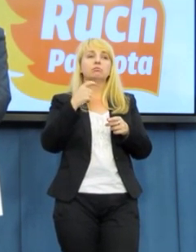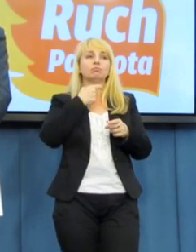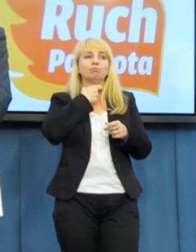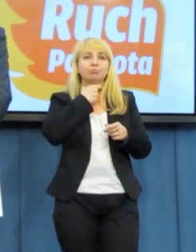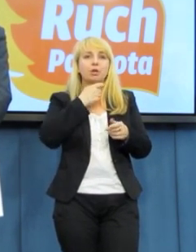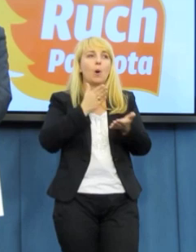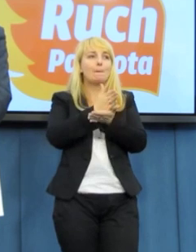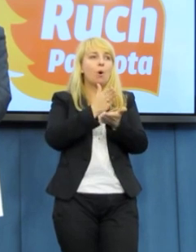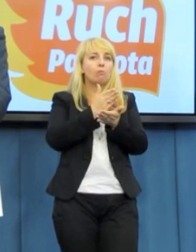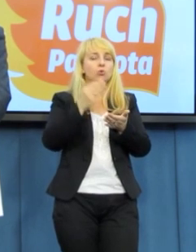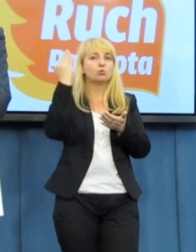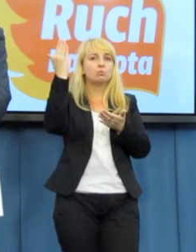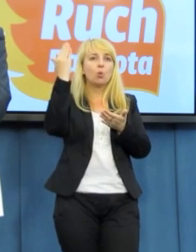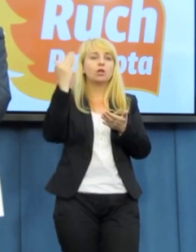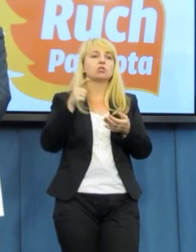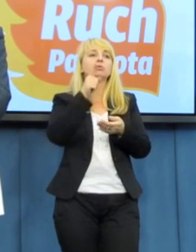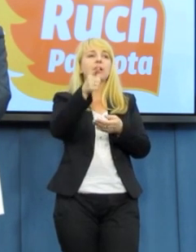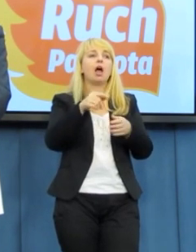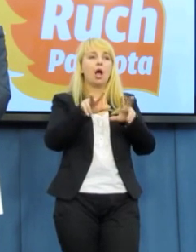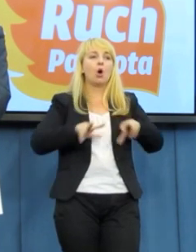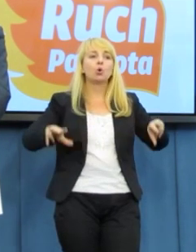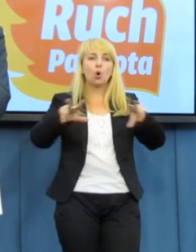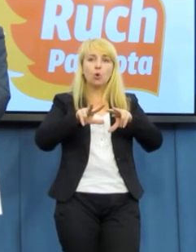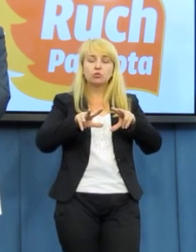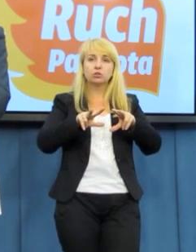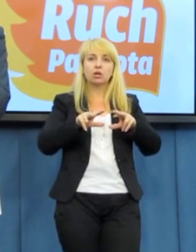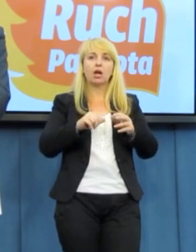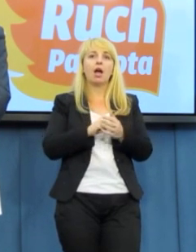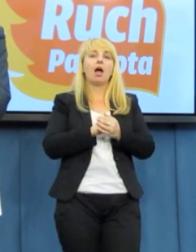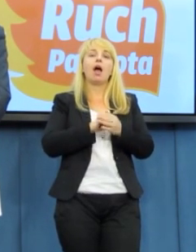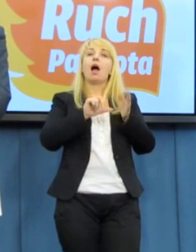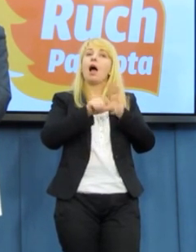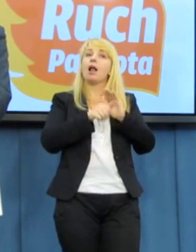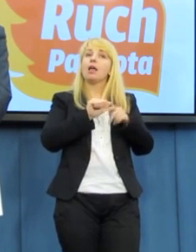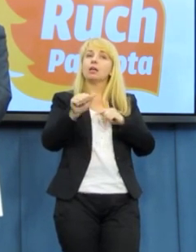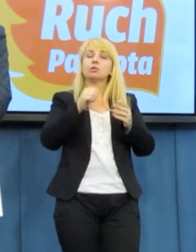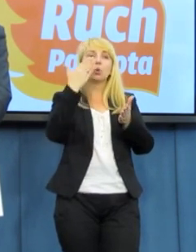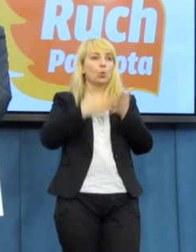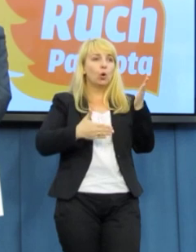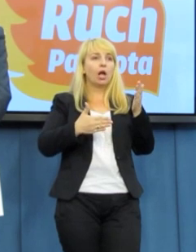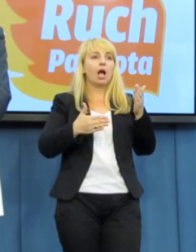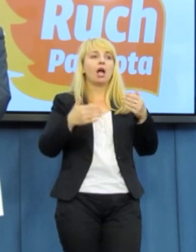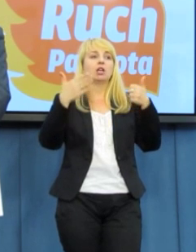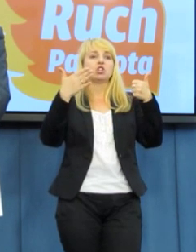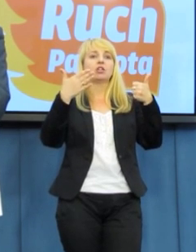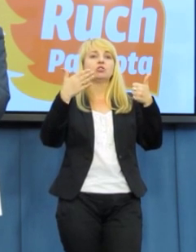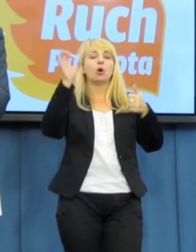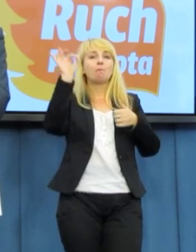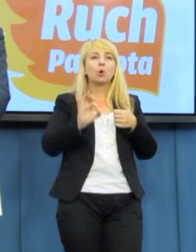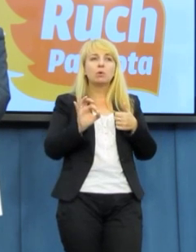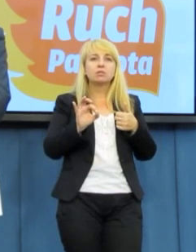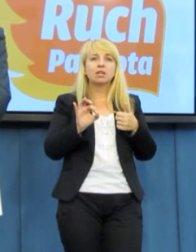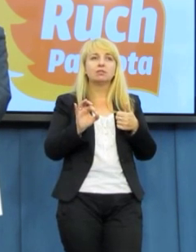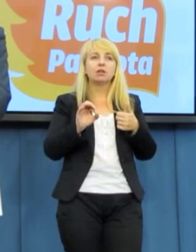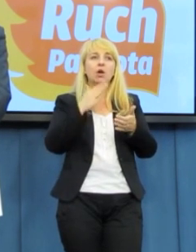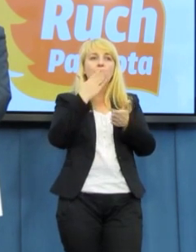pomoc społeczną i ulgi prorodzinne. Natomiast jest taka ulga 6% odpisu